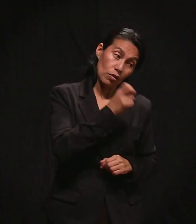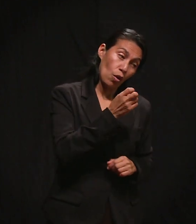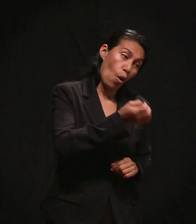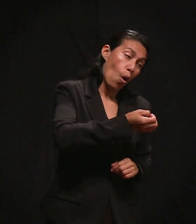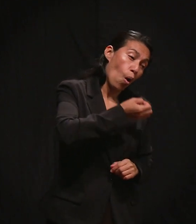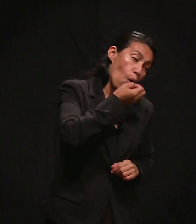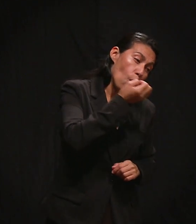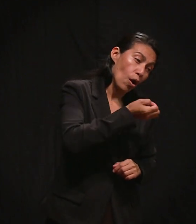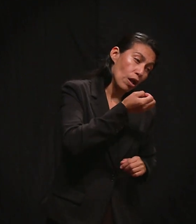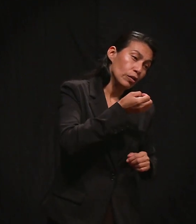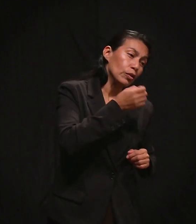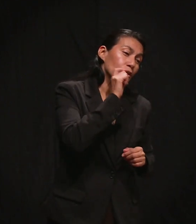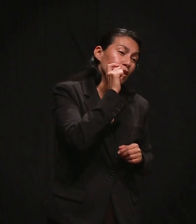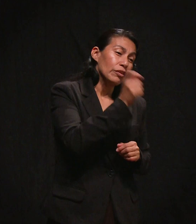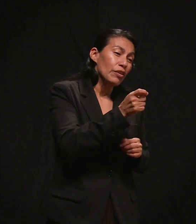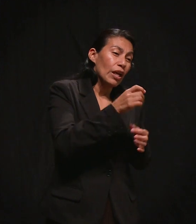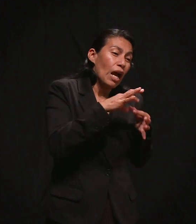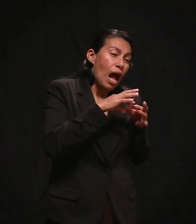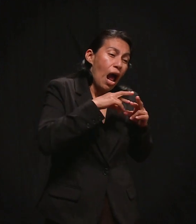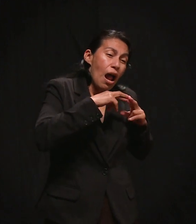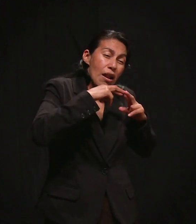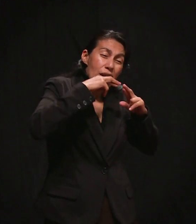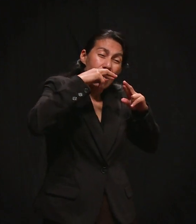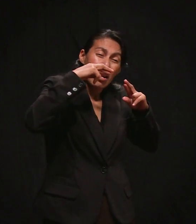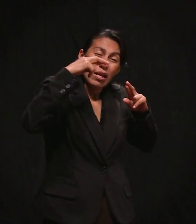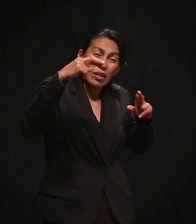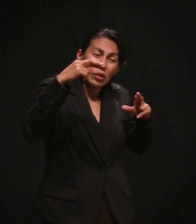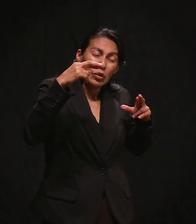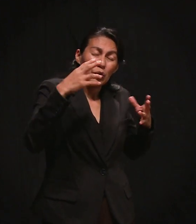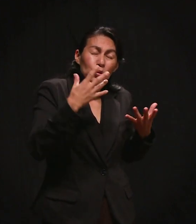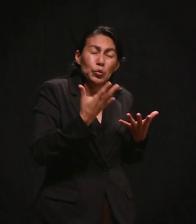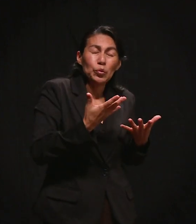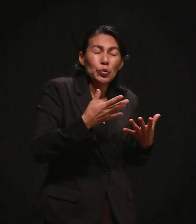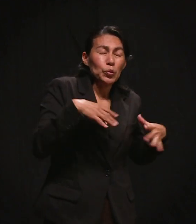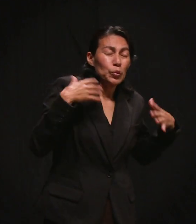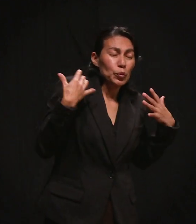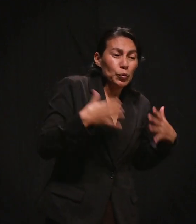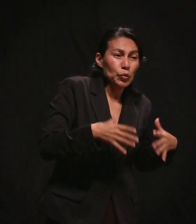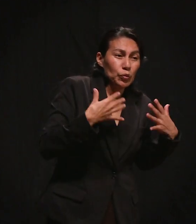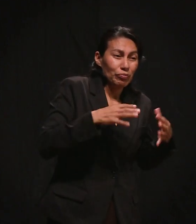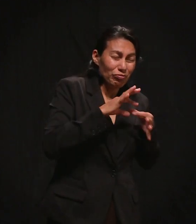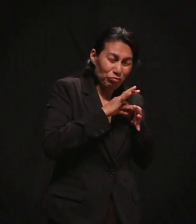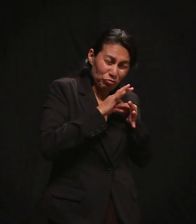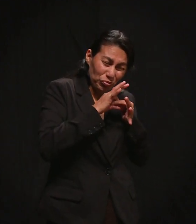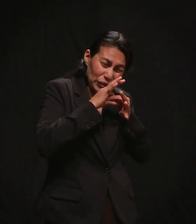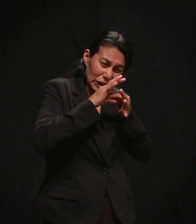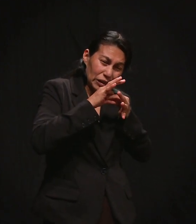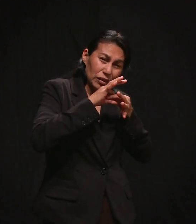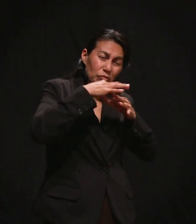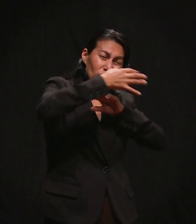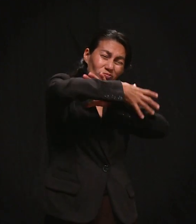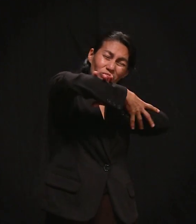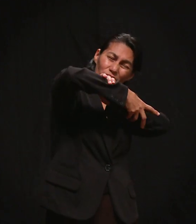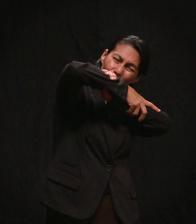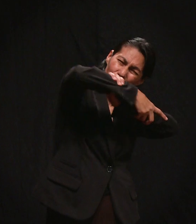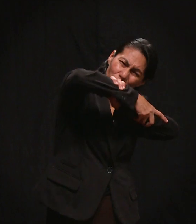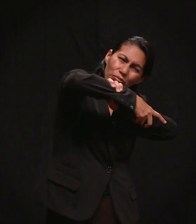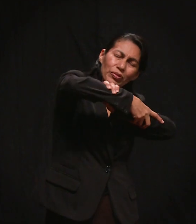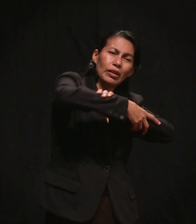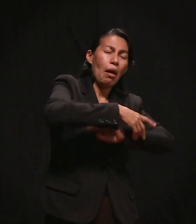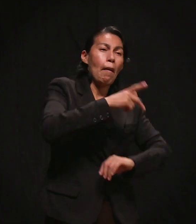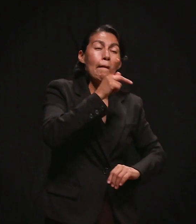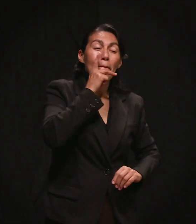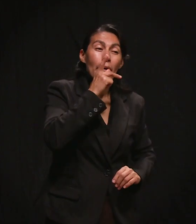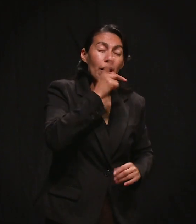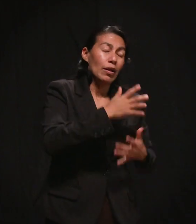una relación íntima con el Dios de lo imposible, tu Padre amoroso. Ese